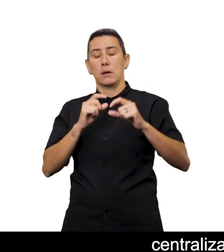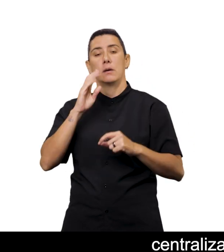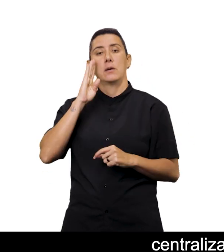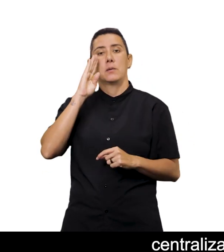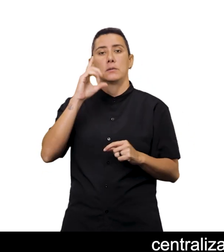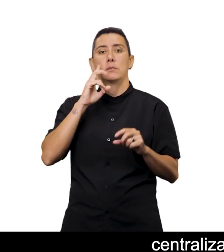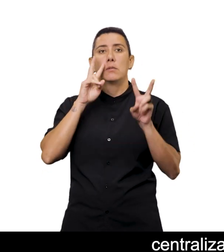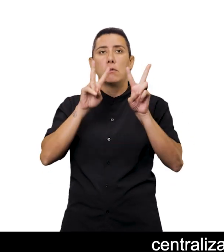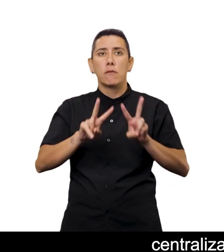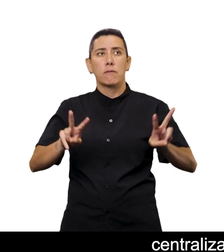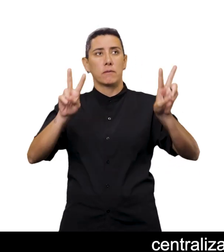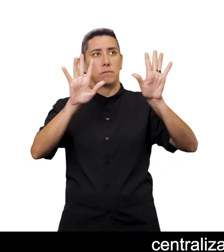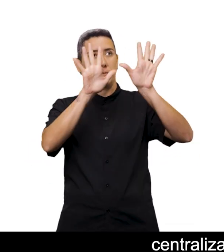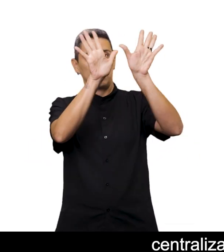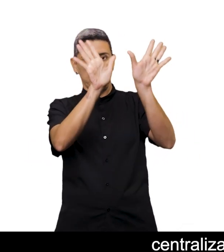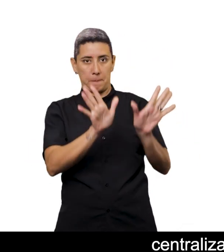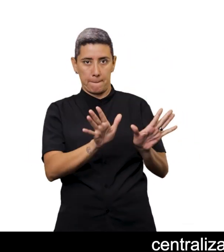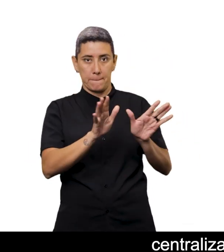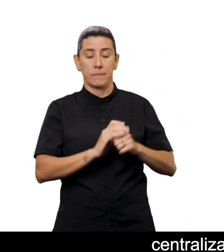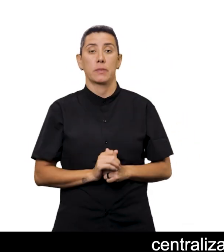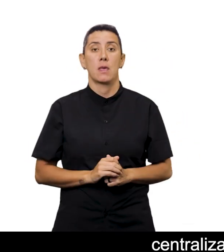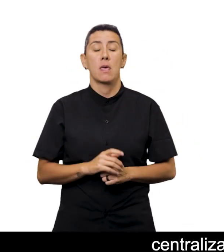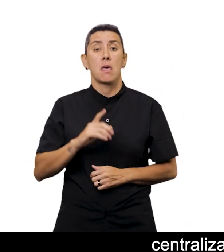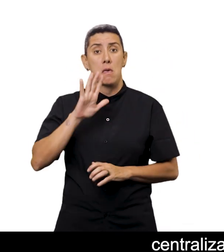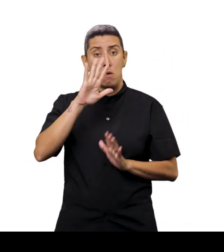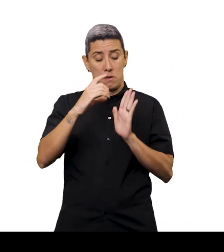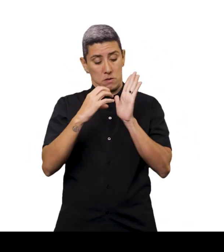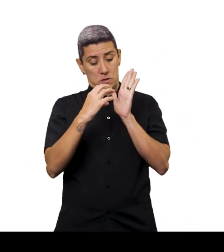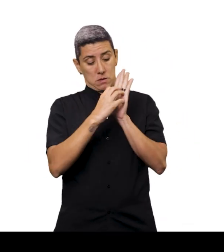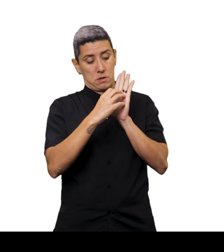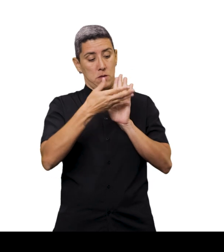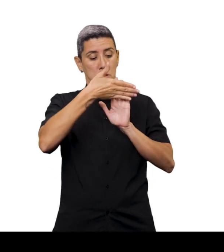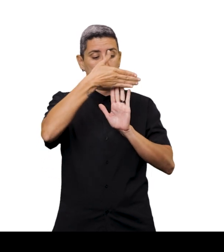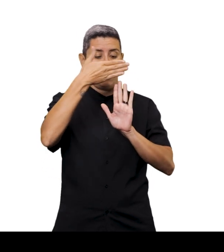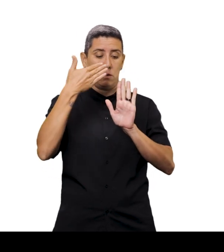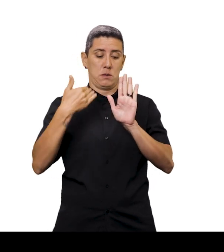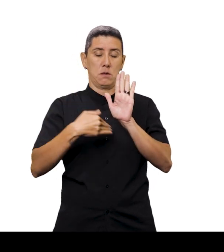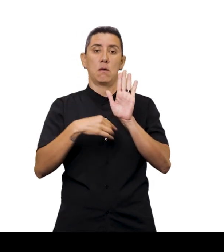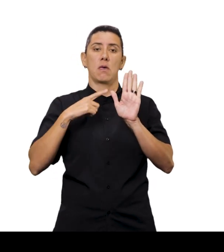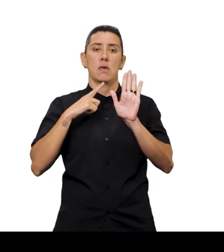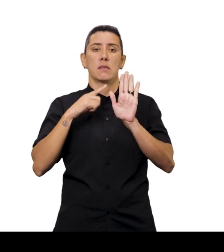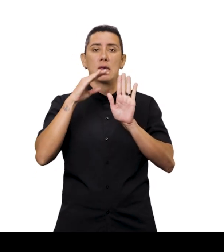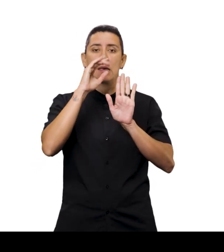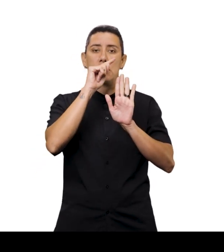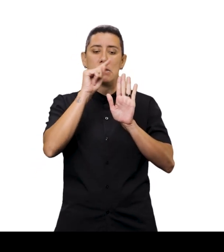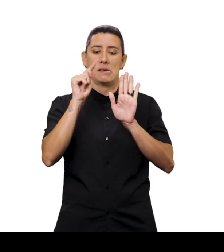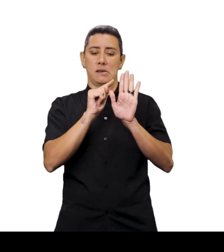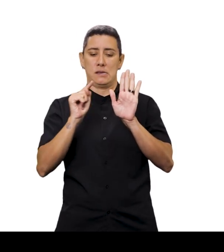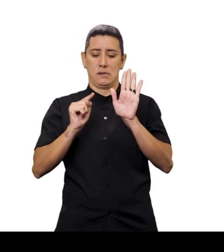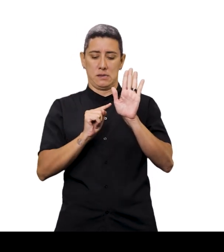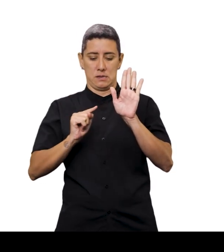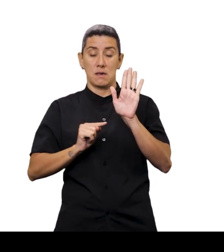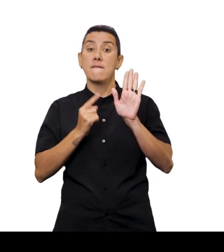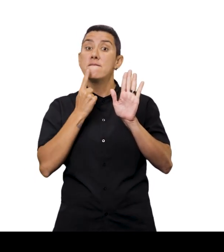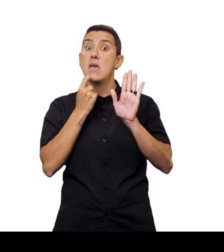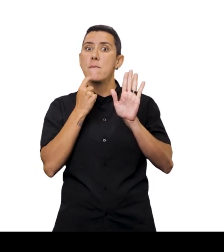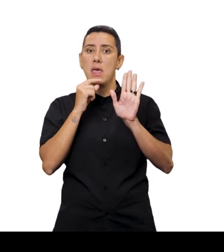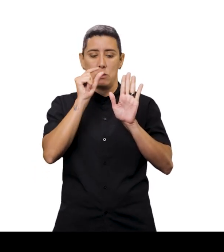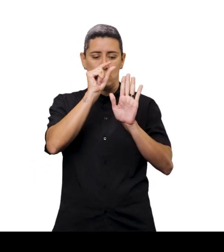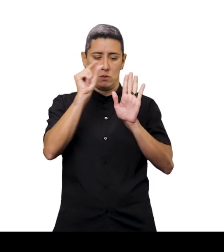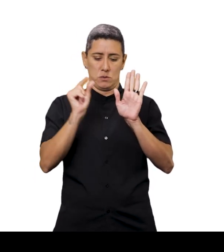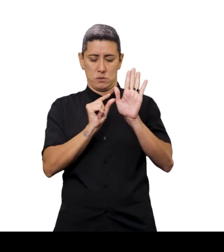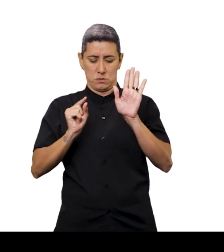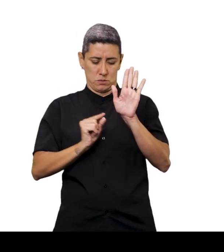centralizado e em destaque em relação ao conjunto da composição. Ao redor do texto, uma borda em zigue-zague